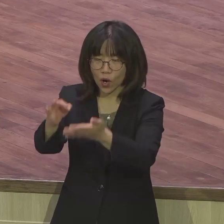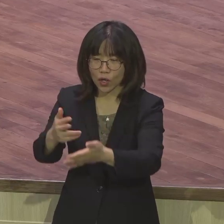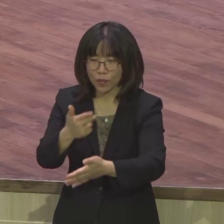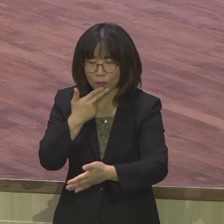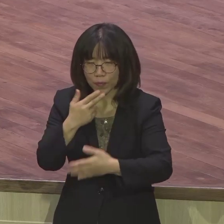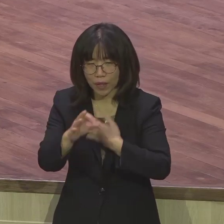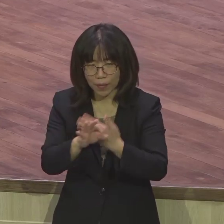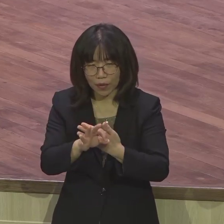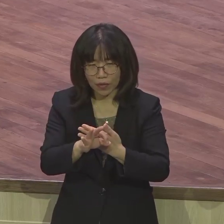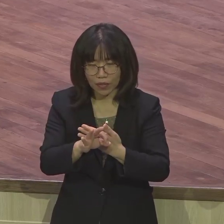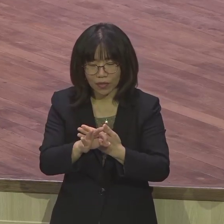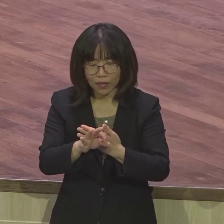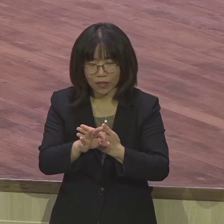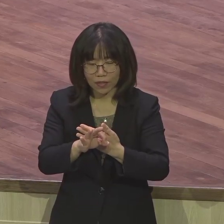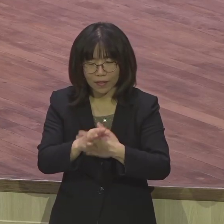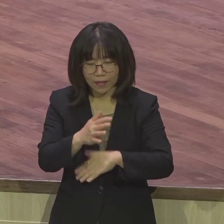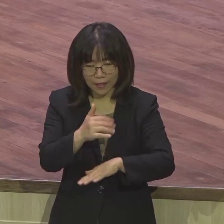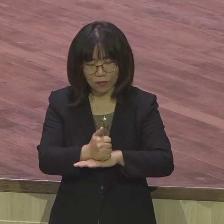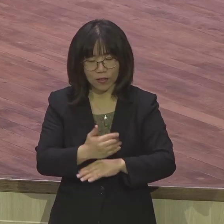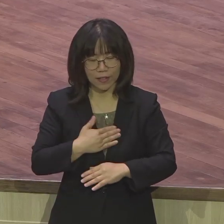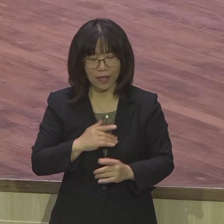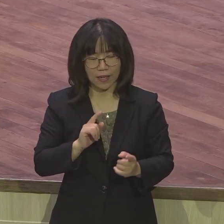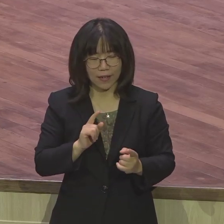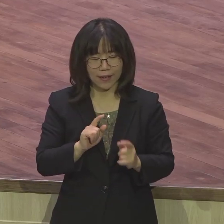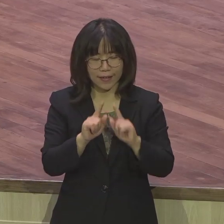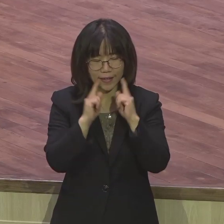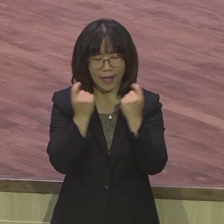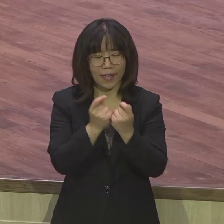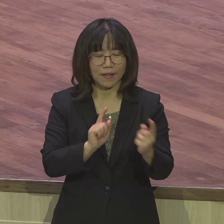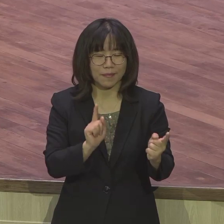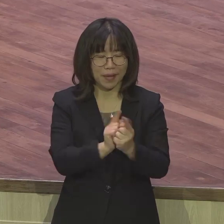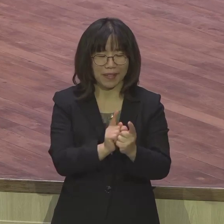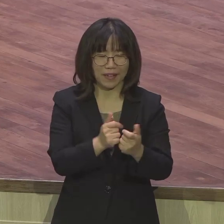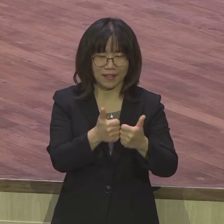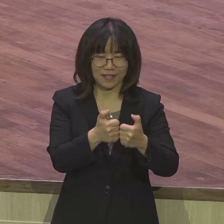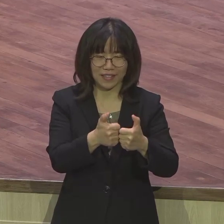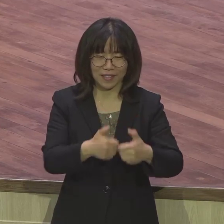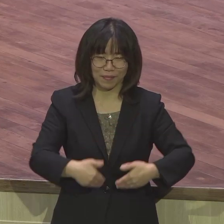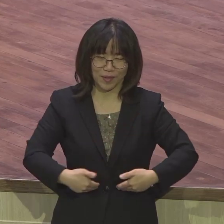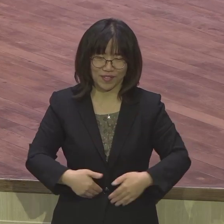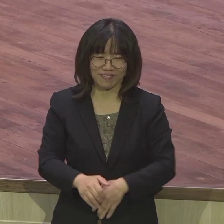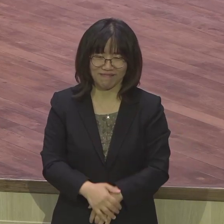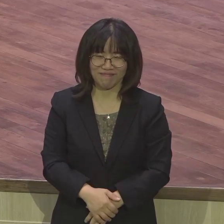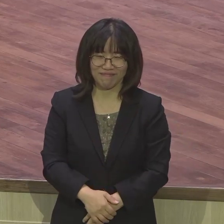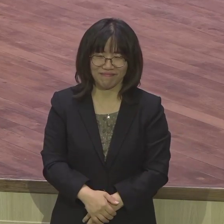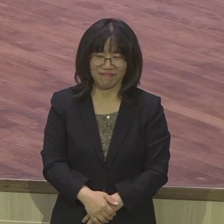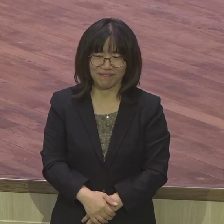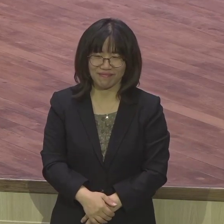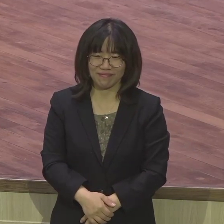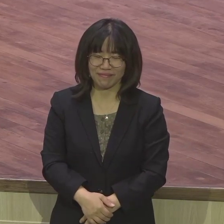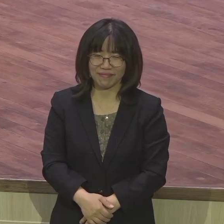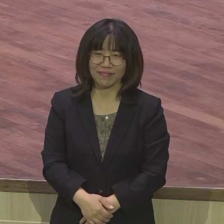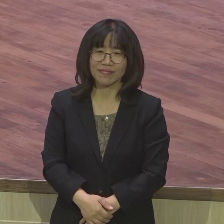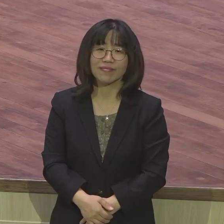그분은 나중에 저를 만나서 나머지 공부를 좀 하셔야 되겠어요. 자, 시간이 없습니다. 마쳐야 되기